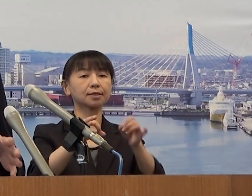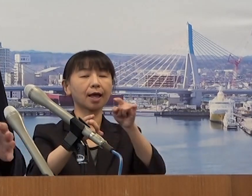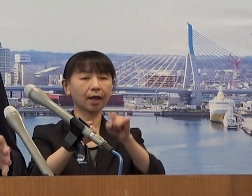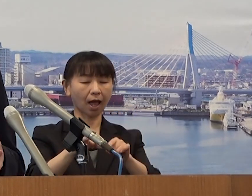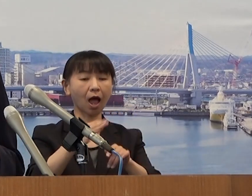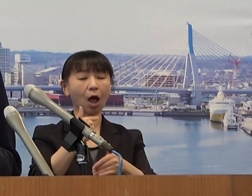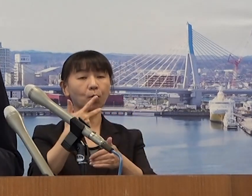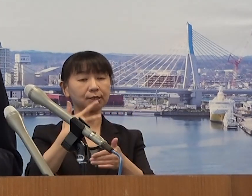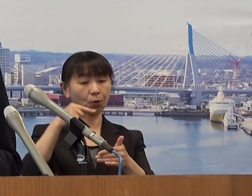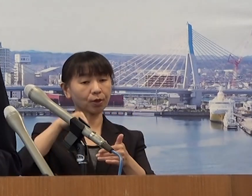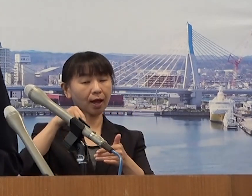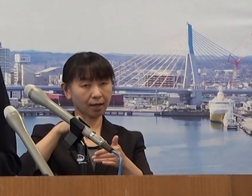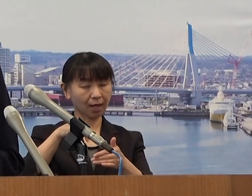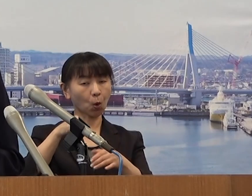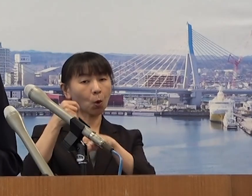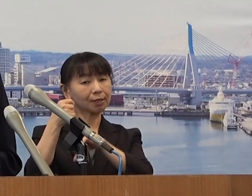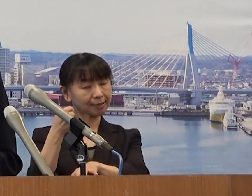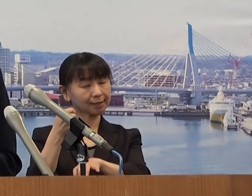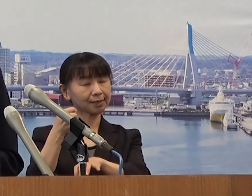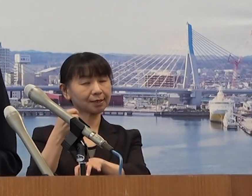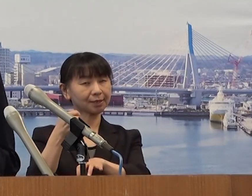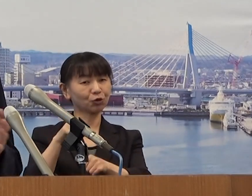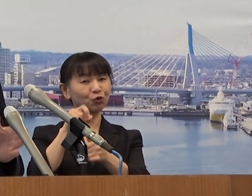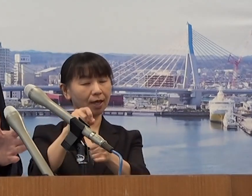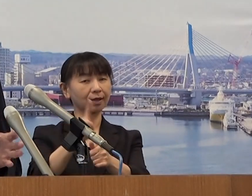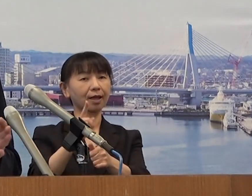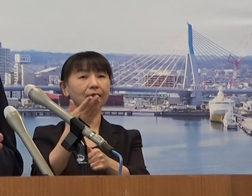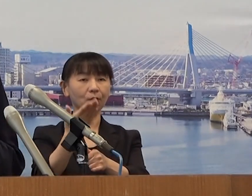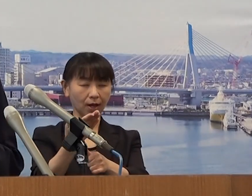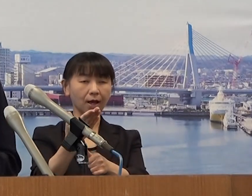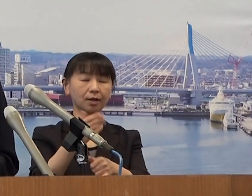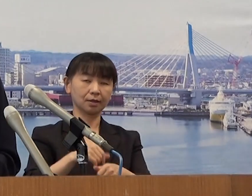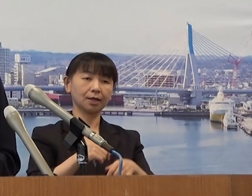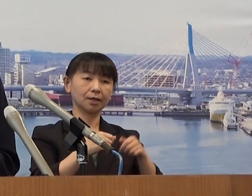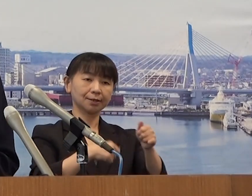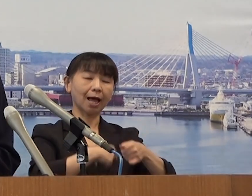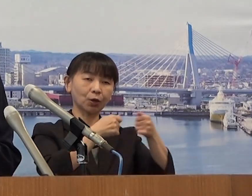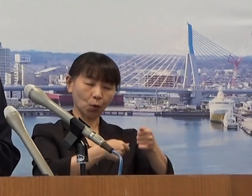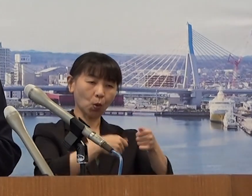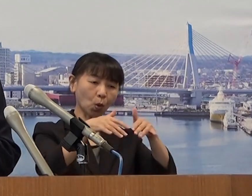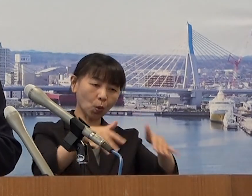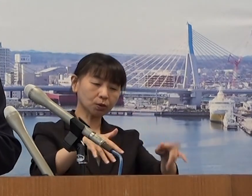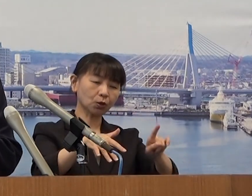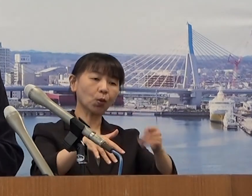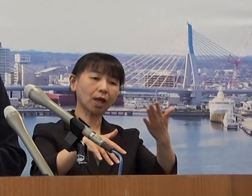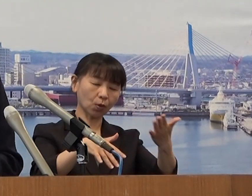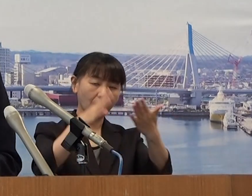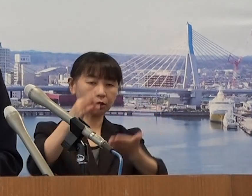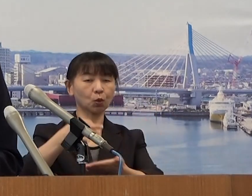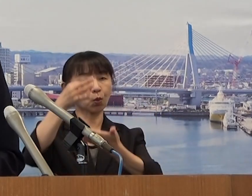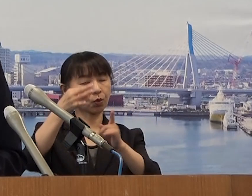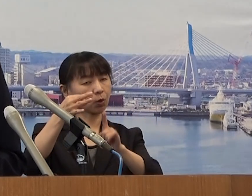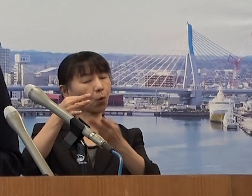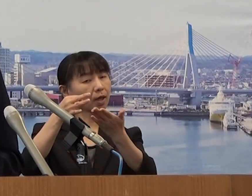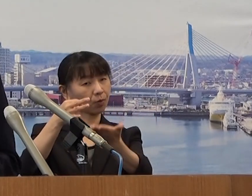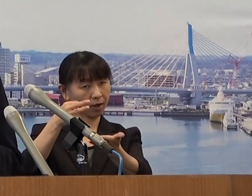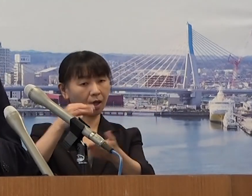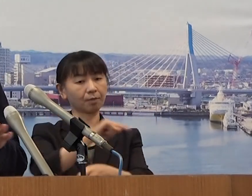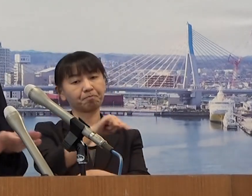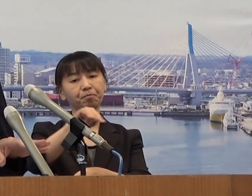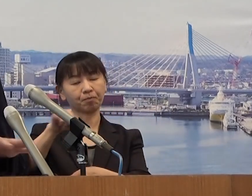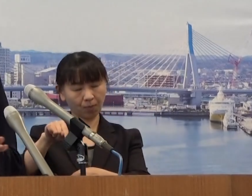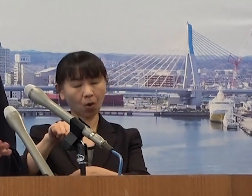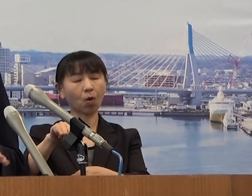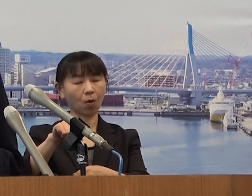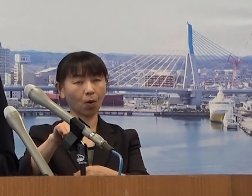本市の中でどういう位置づけであるのかですとか、それが産業構造がどうなっているのか、それから所得がどうなっているのか、そういったことを